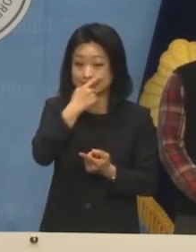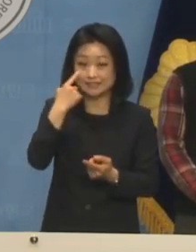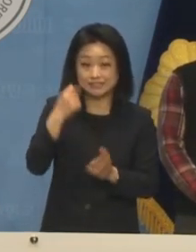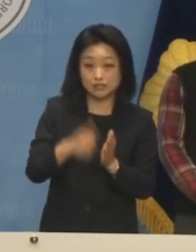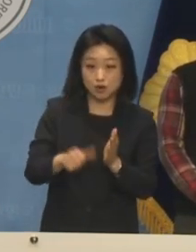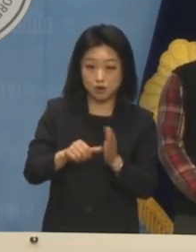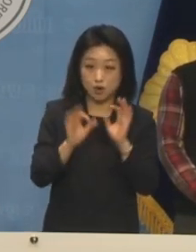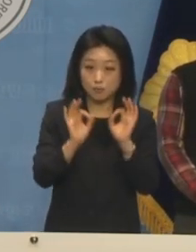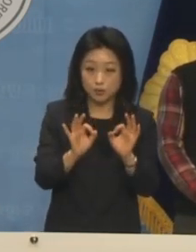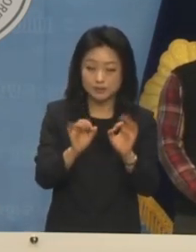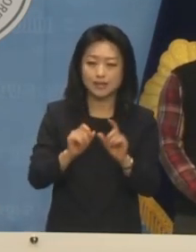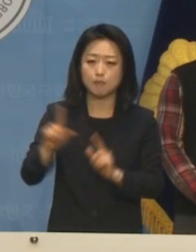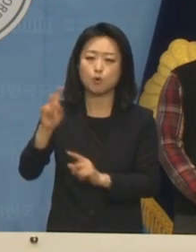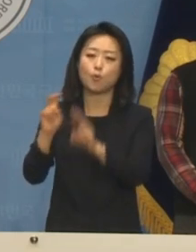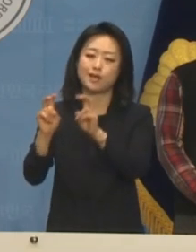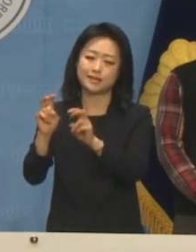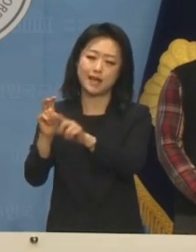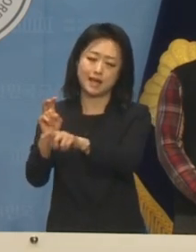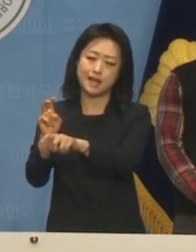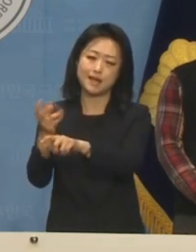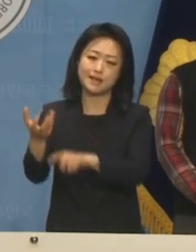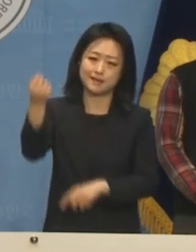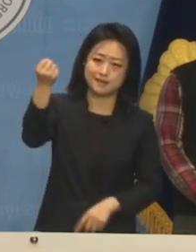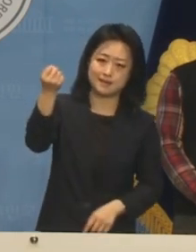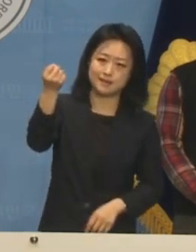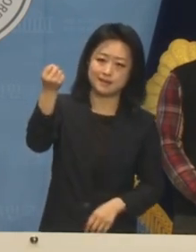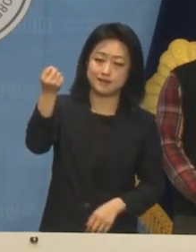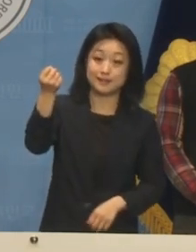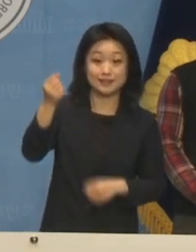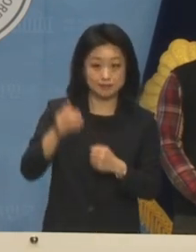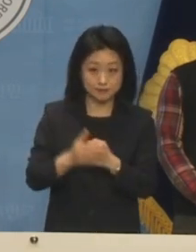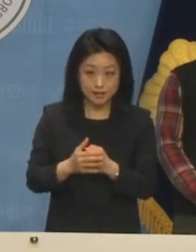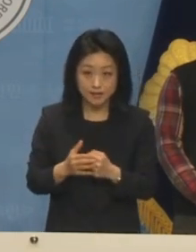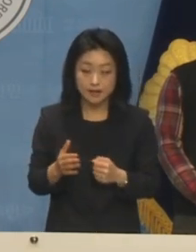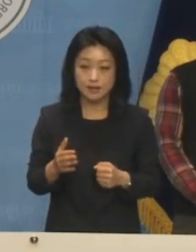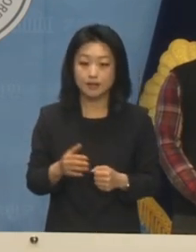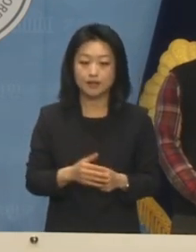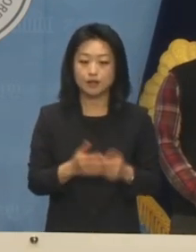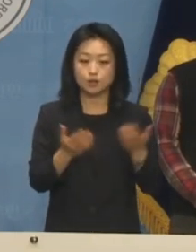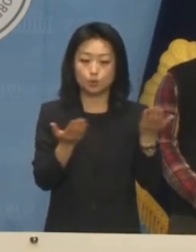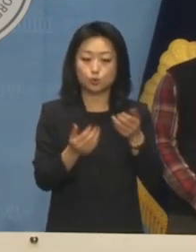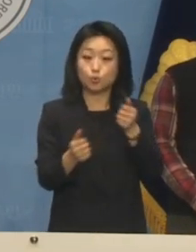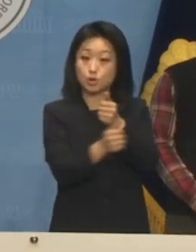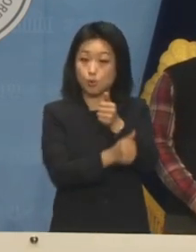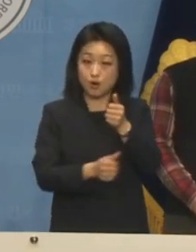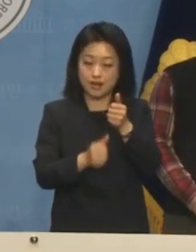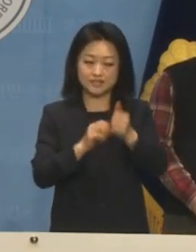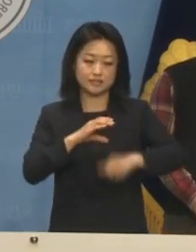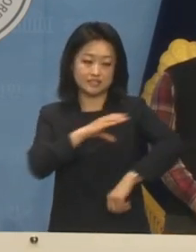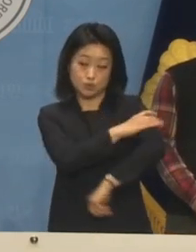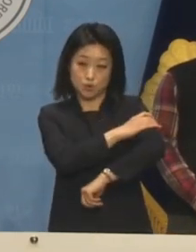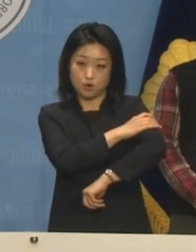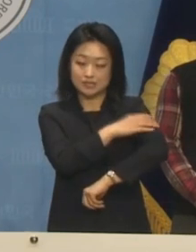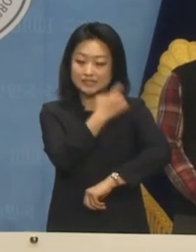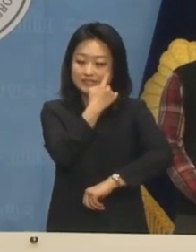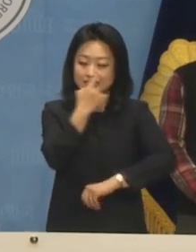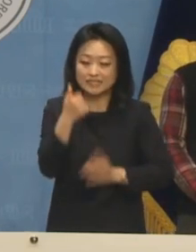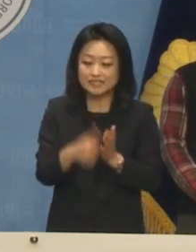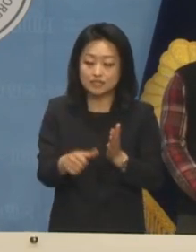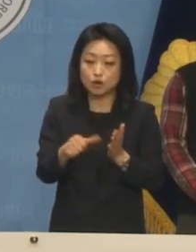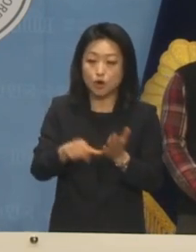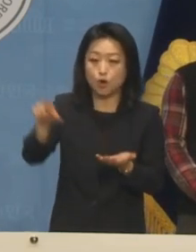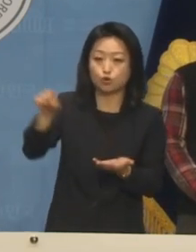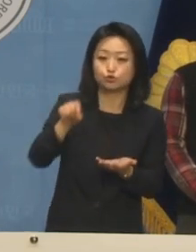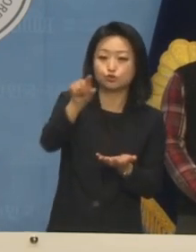사용자에게 편중되어 있는 경향이 있고 이런 사정을 고려해서 노동위원회가 직권으로 증거를 수집할 수 있는 제도를